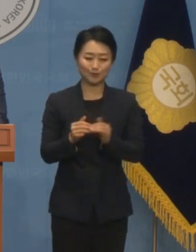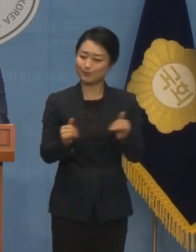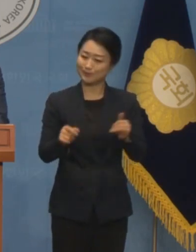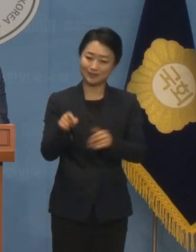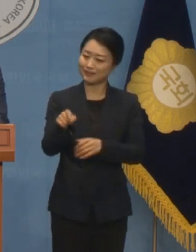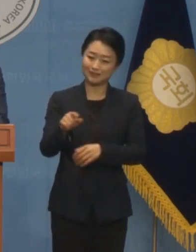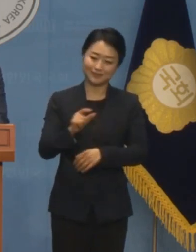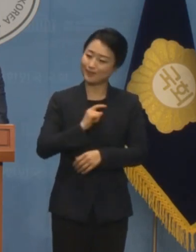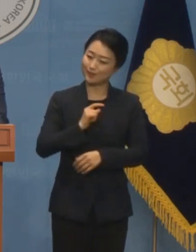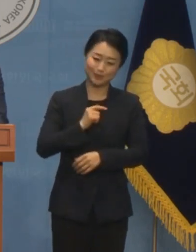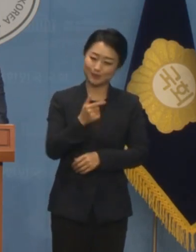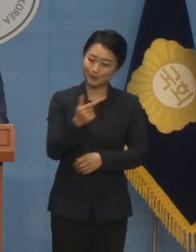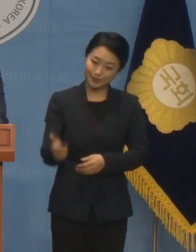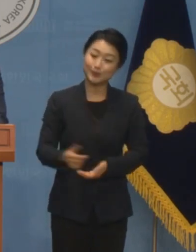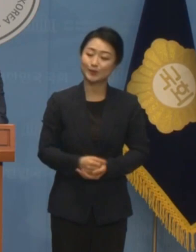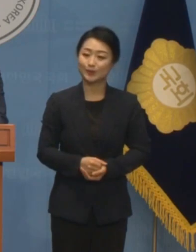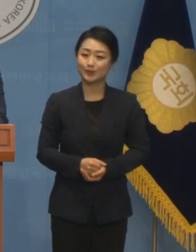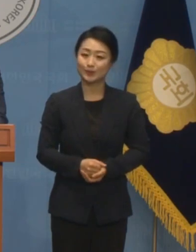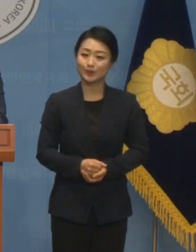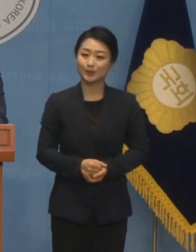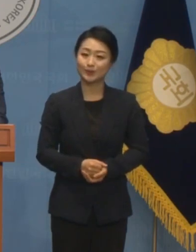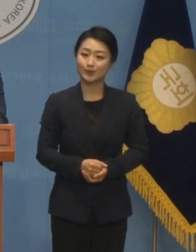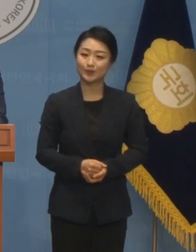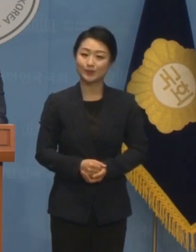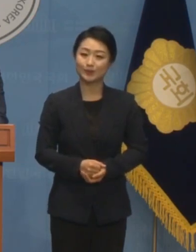키우고 있습니다.